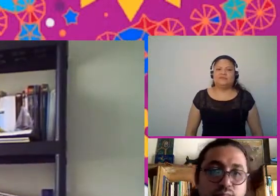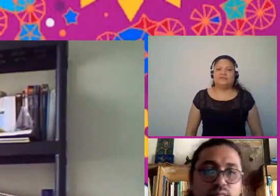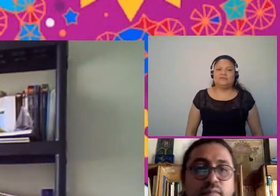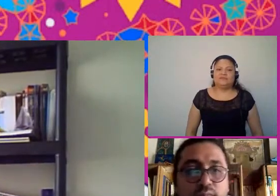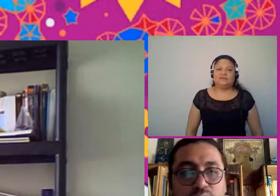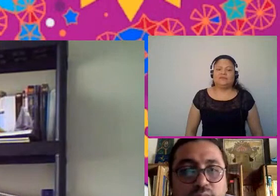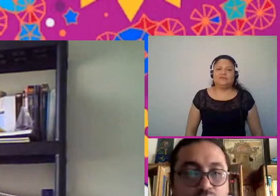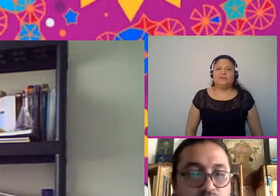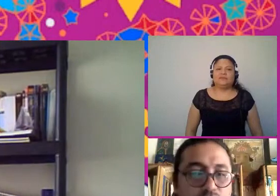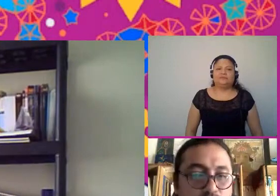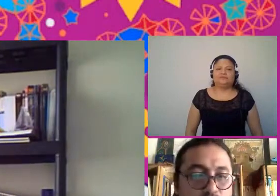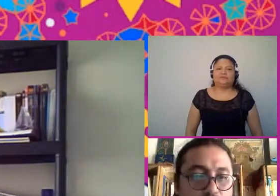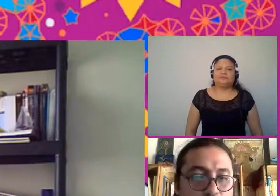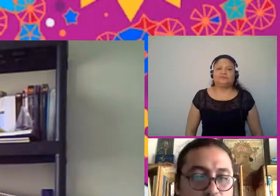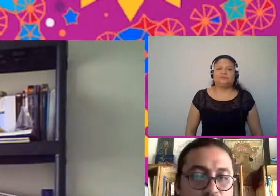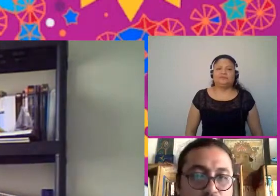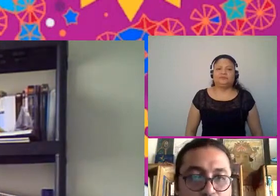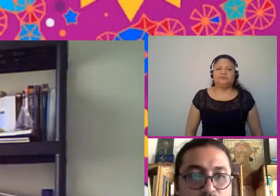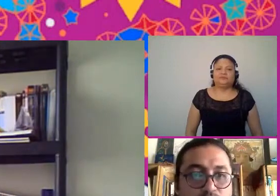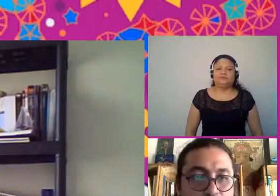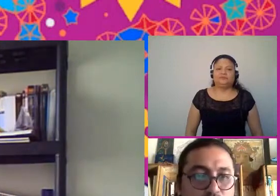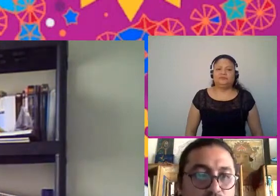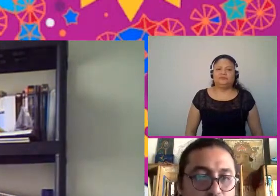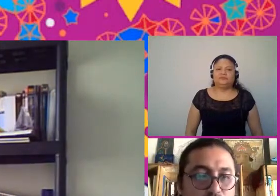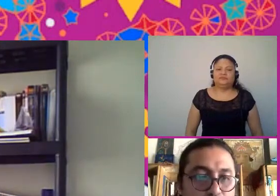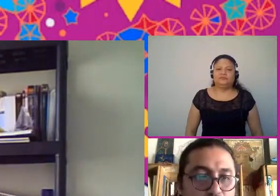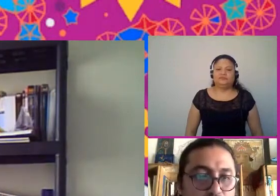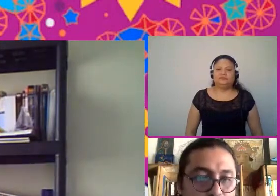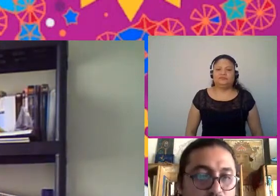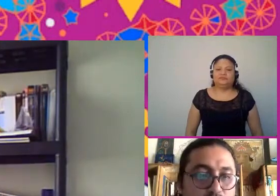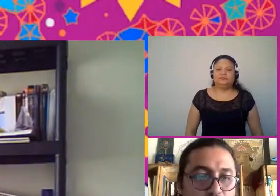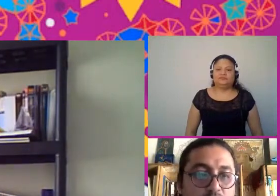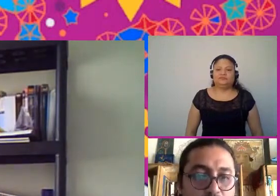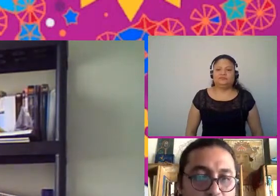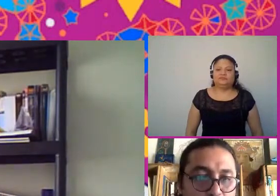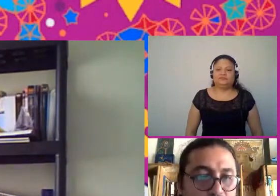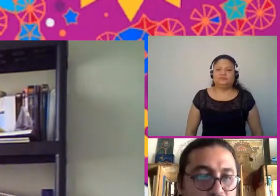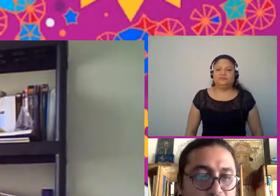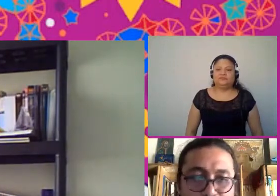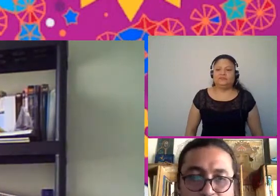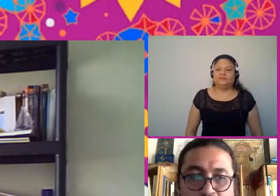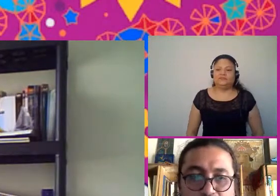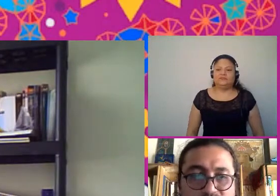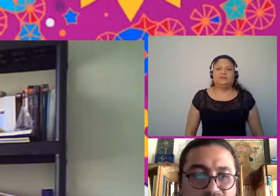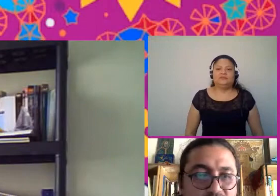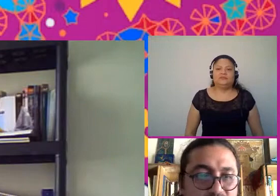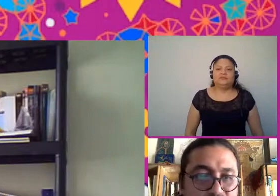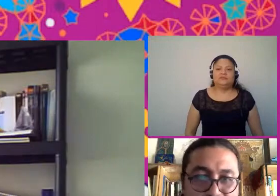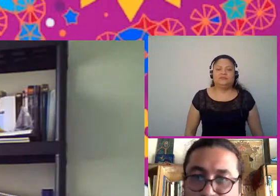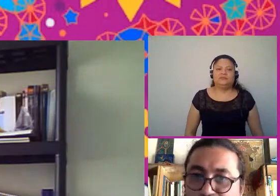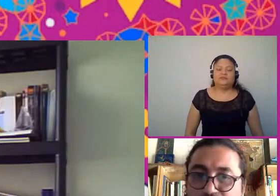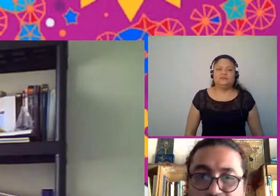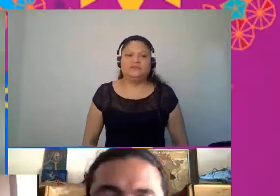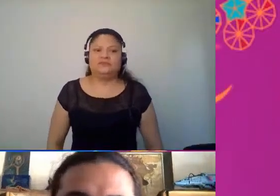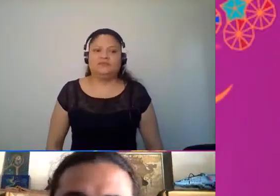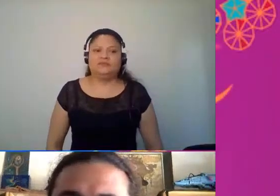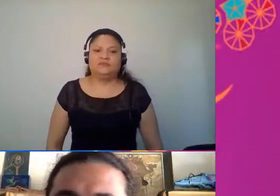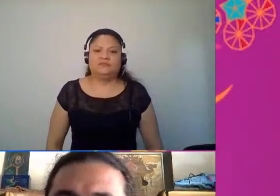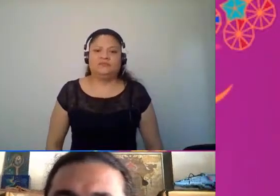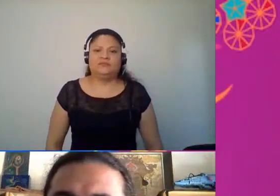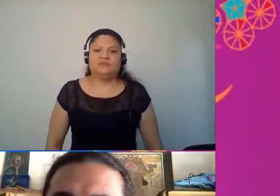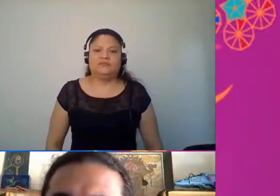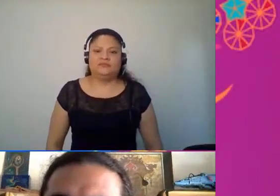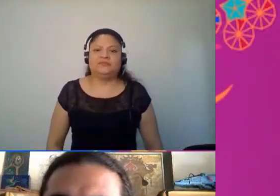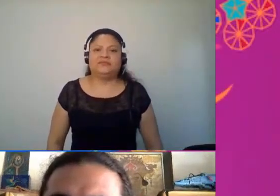no queda de otra más que se valgan de estas ayudas. Ok. Muchas gracias, Jesús. Muchas